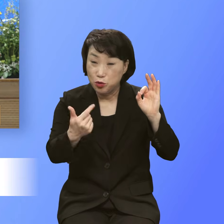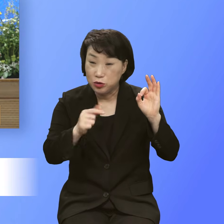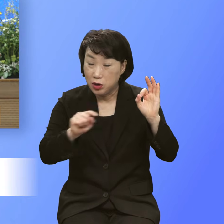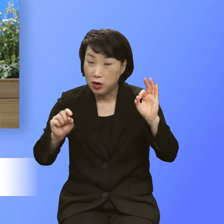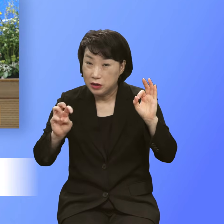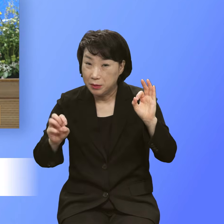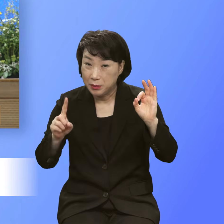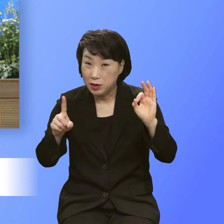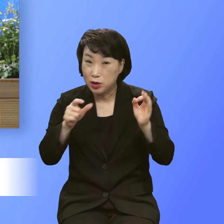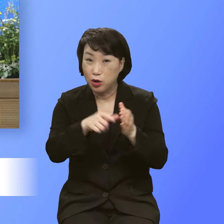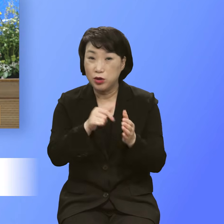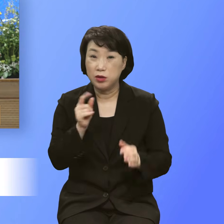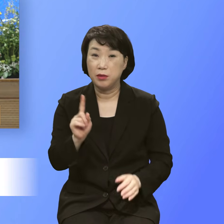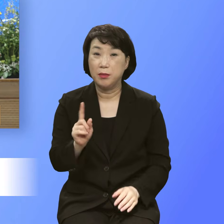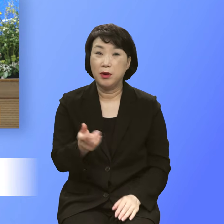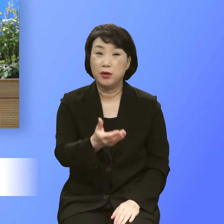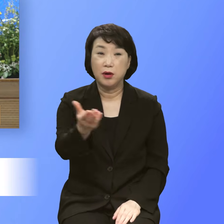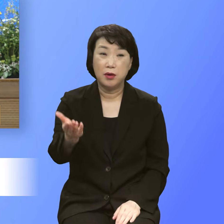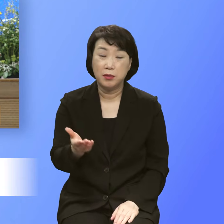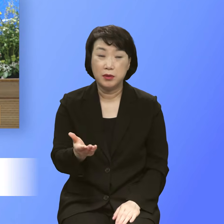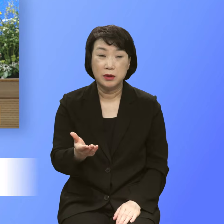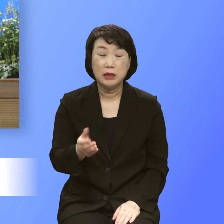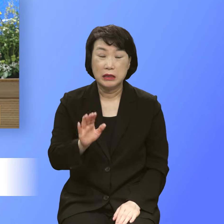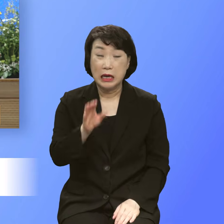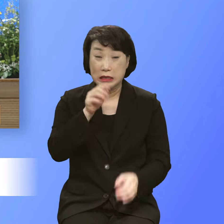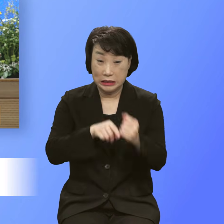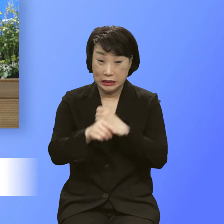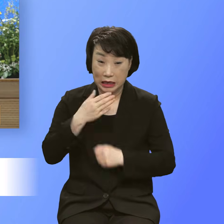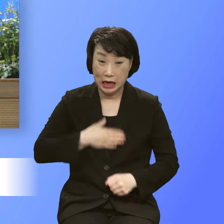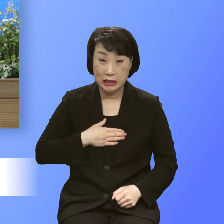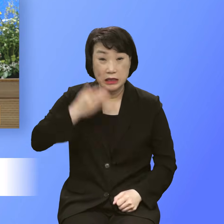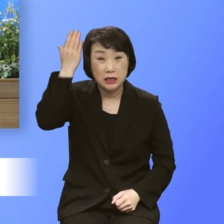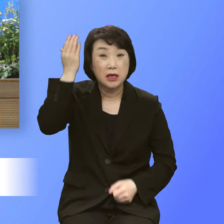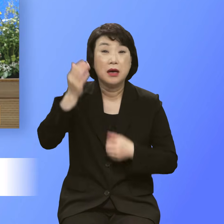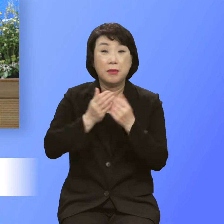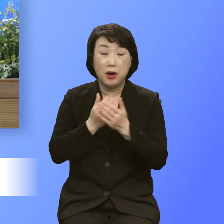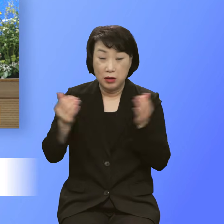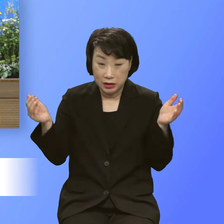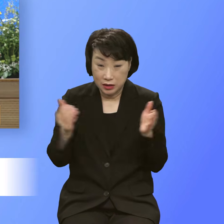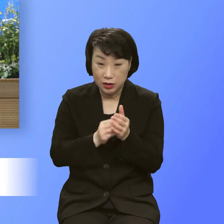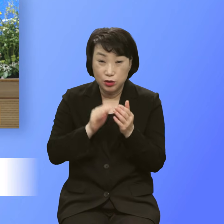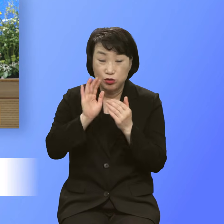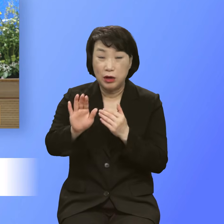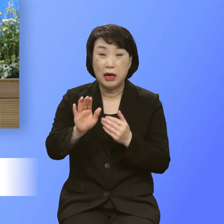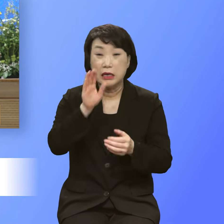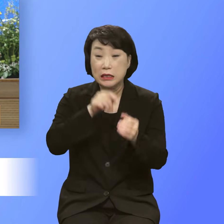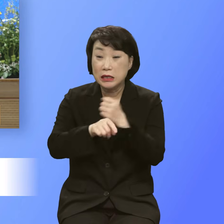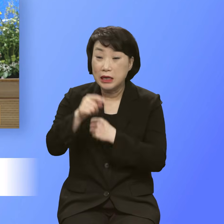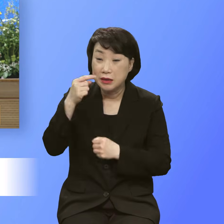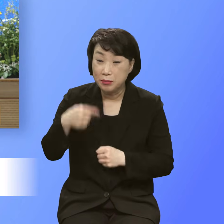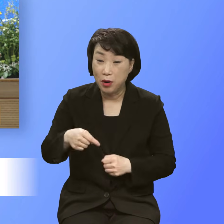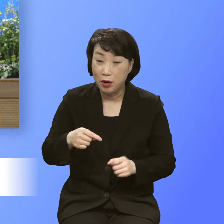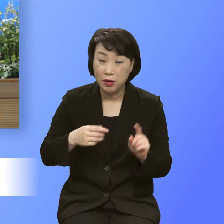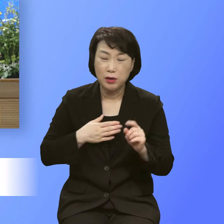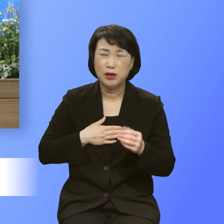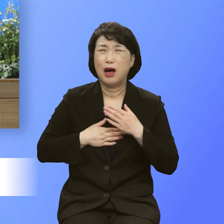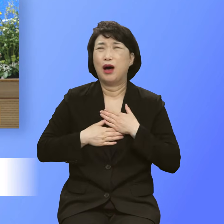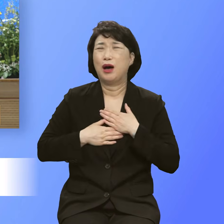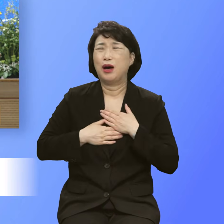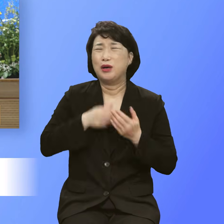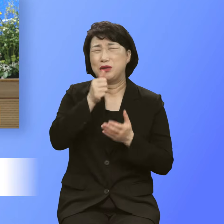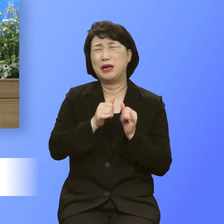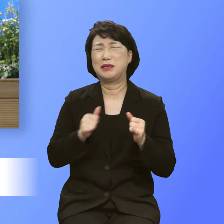26절로 31절에 뭐라고 했느냐? 네가 진리를 하는 지식을 받음. 진리가 뭐요? 내가 죄인임을